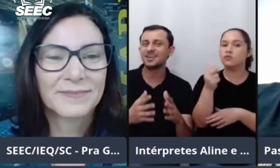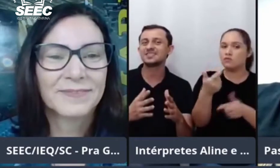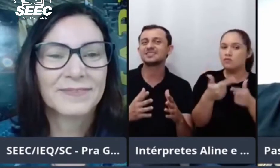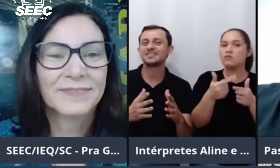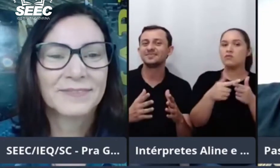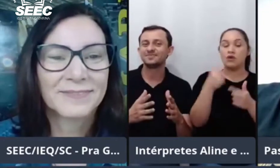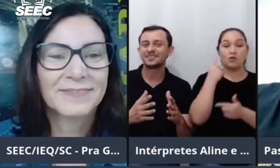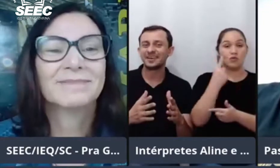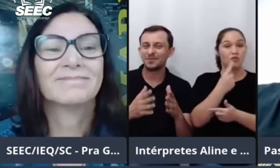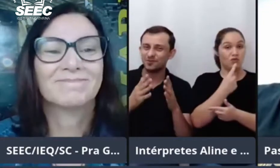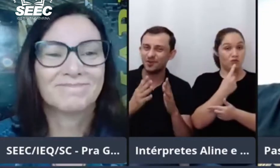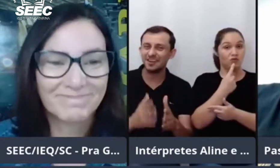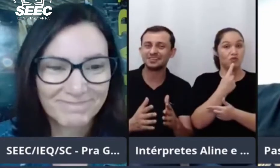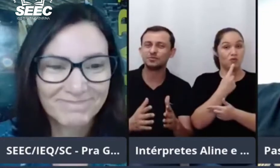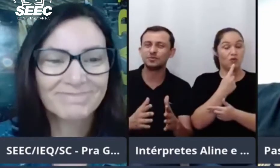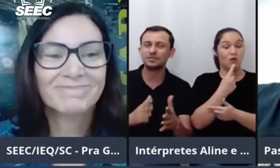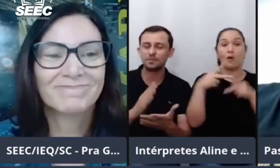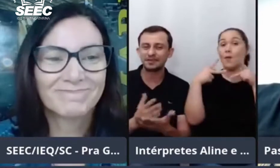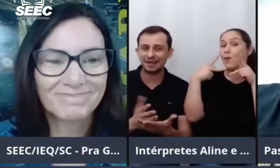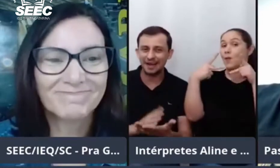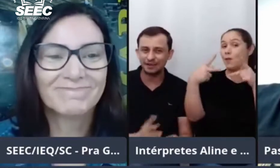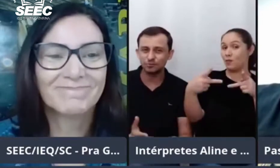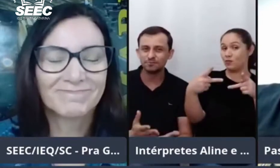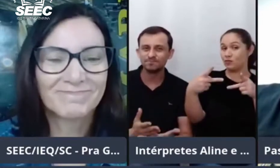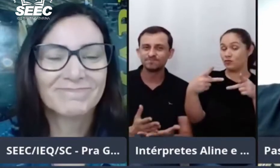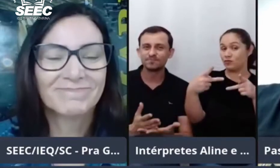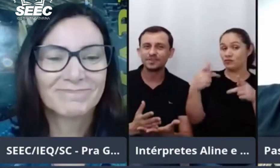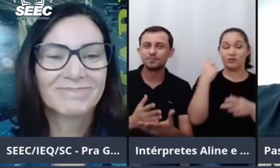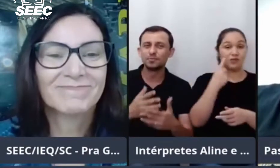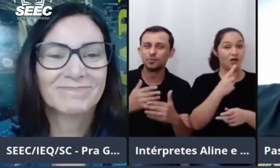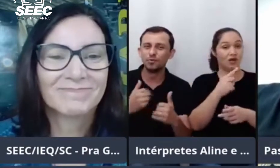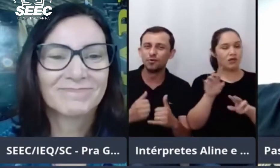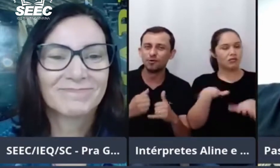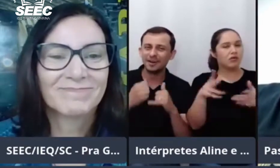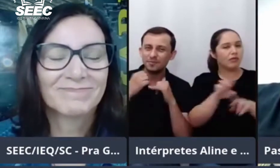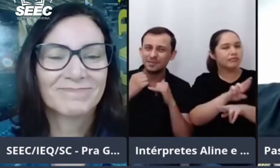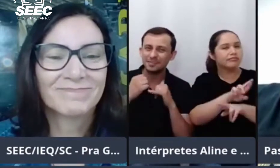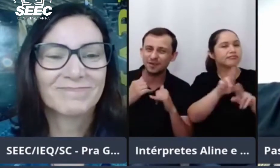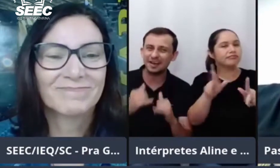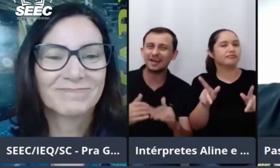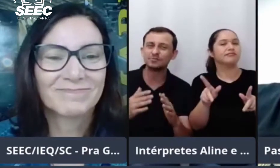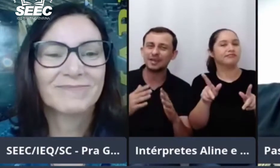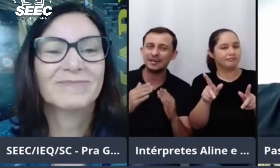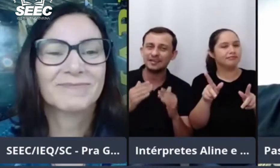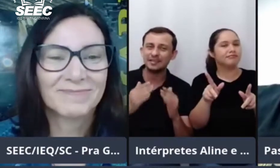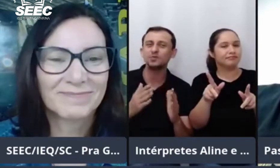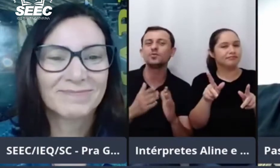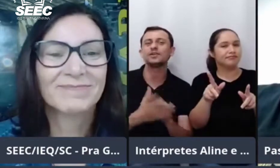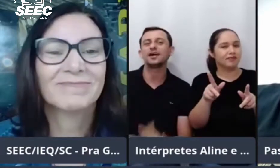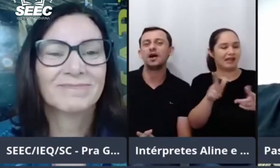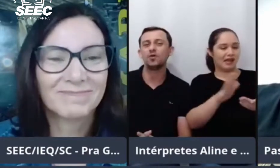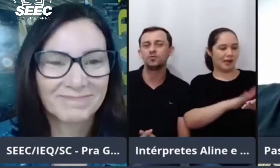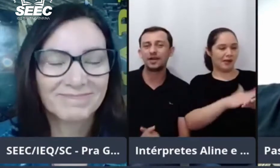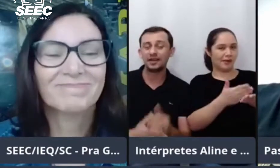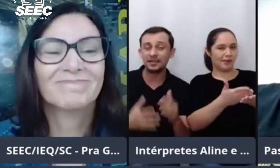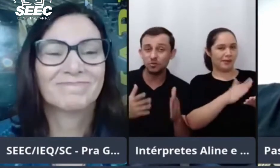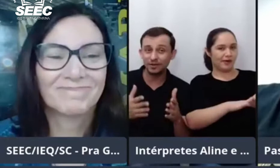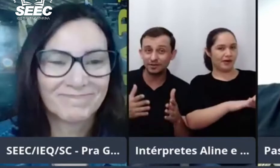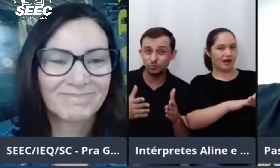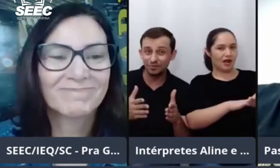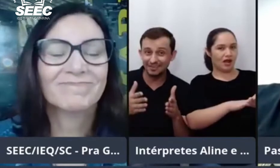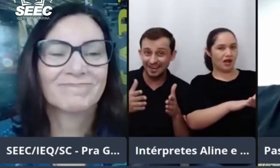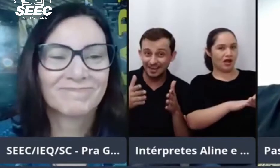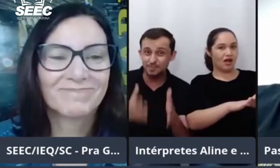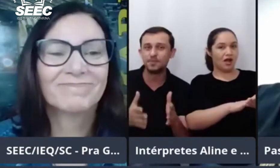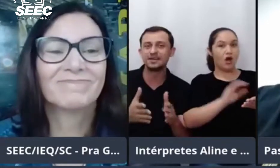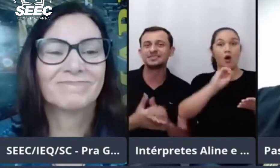é diferente, sabe? É diferente do interpretado para o realmente falado na língua, né, alvo, na